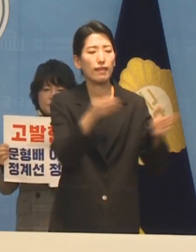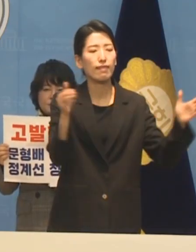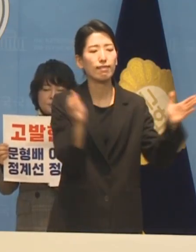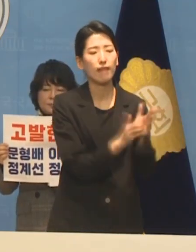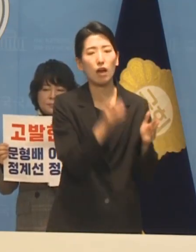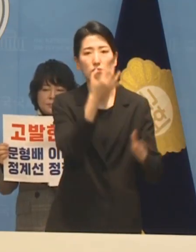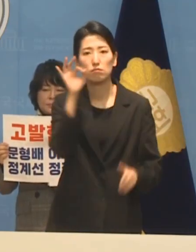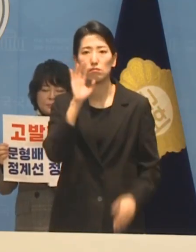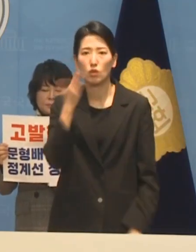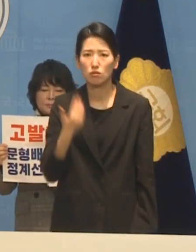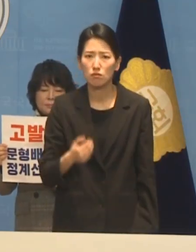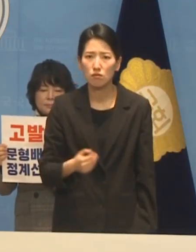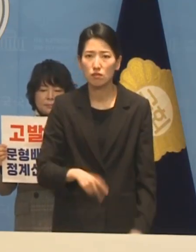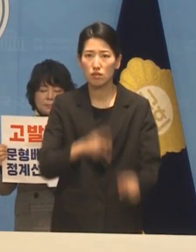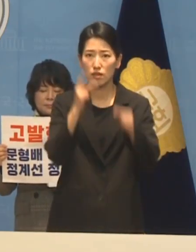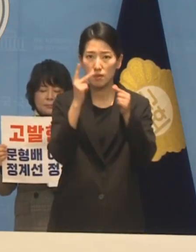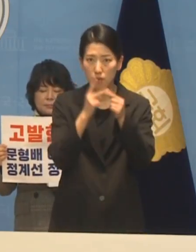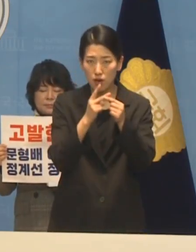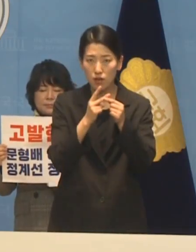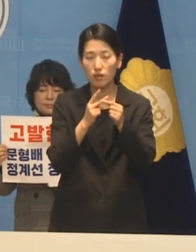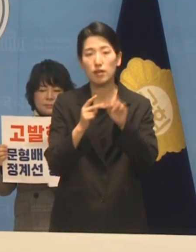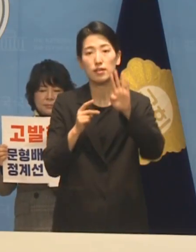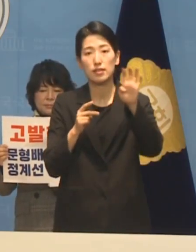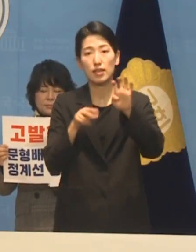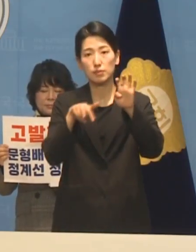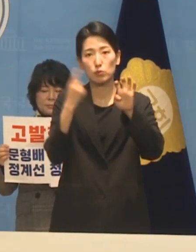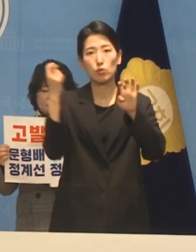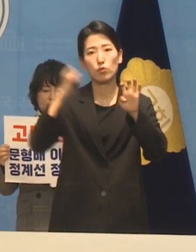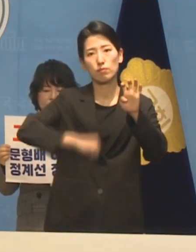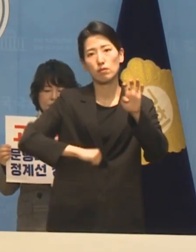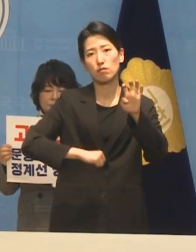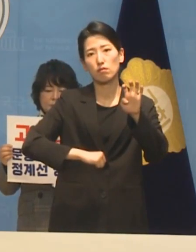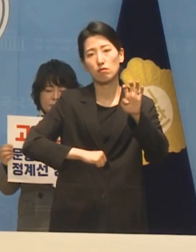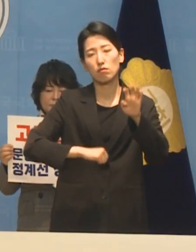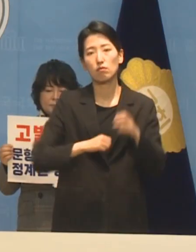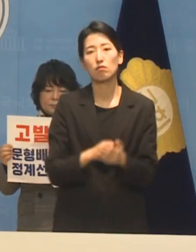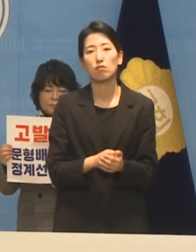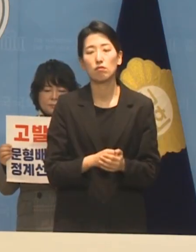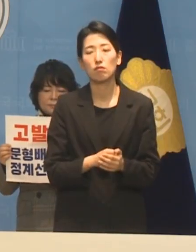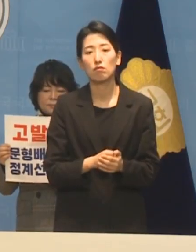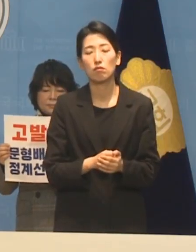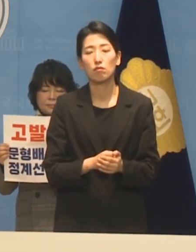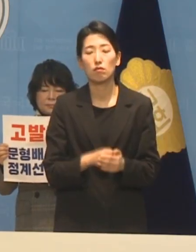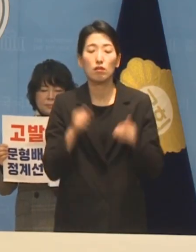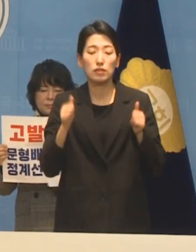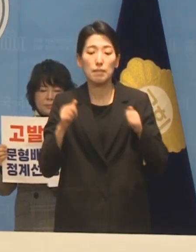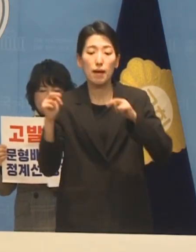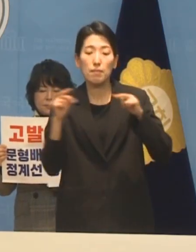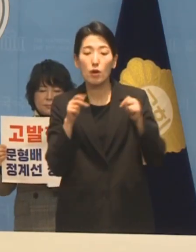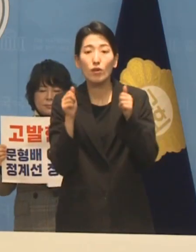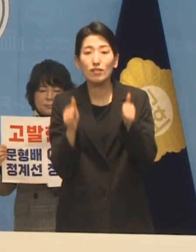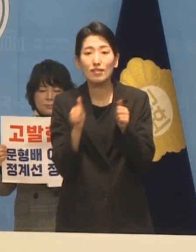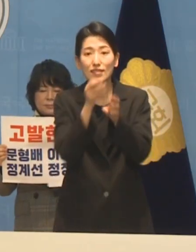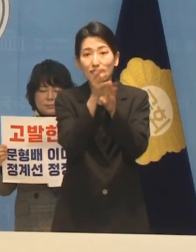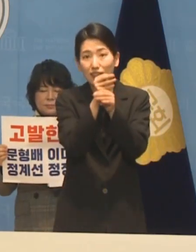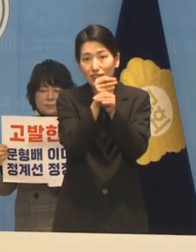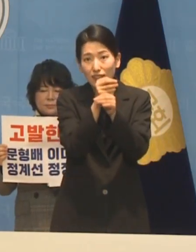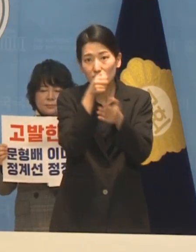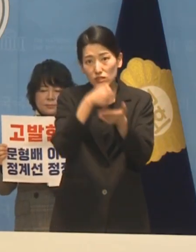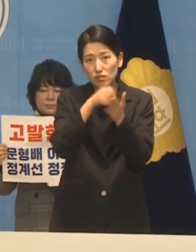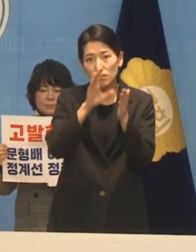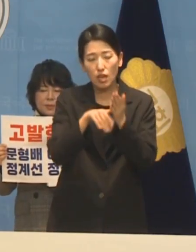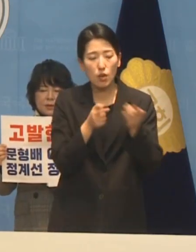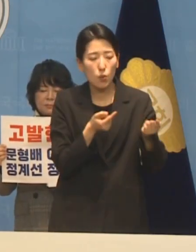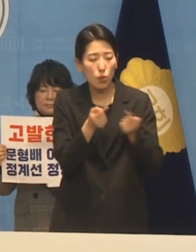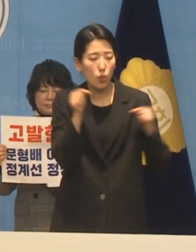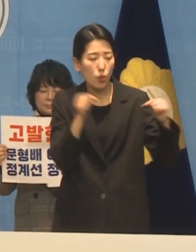지정했습니다. 위법 2. 헌재법 40조 위반. 변론 기일은 피소추인 변호인단과 협력해 정해야 함에도